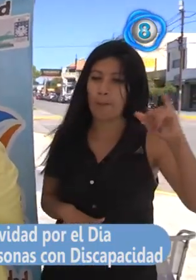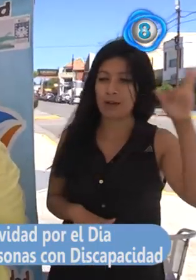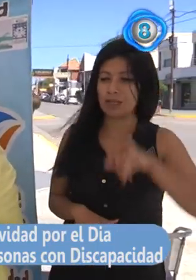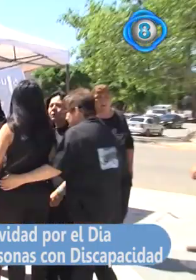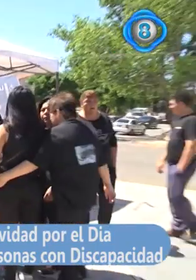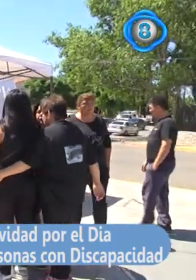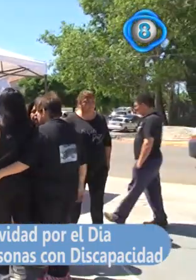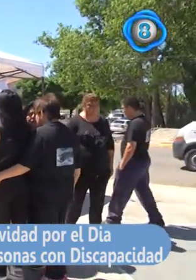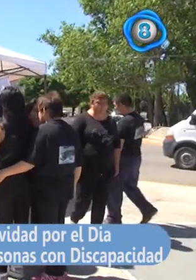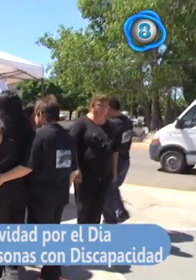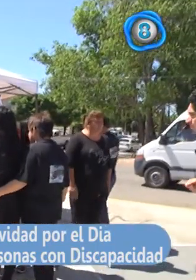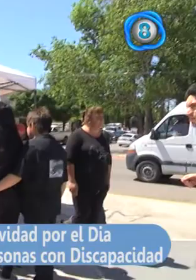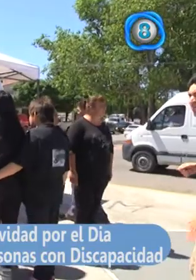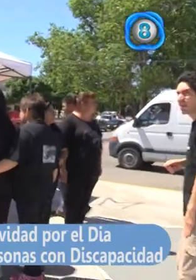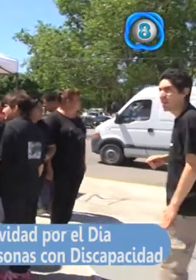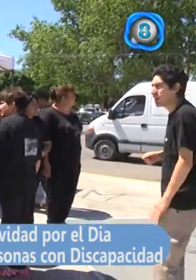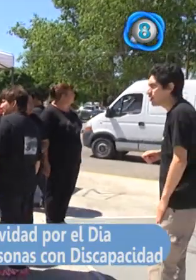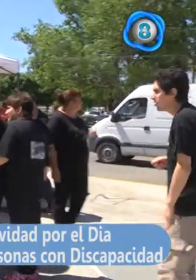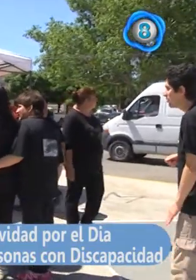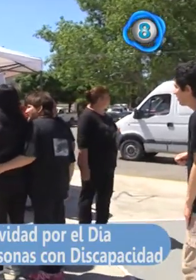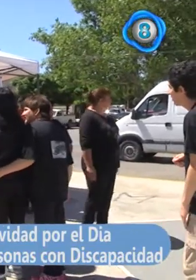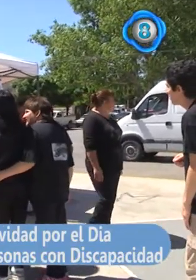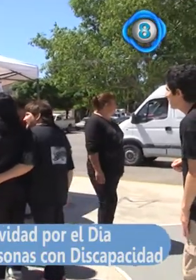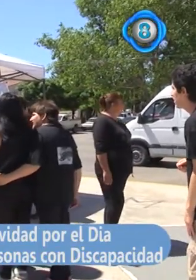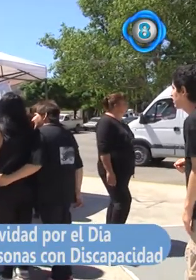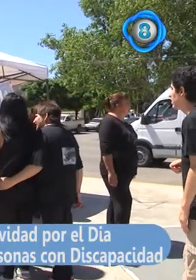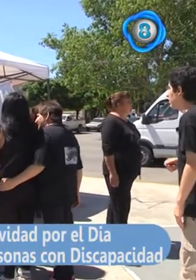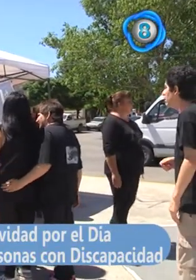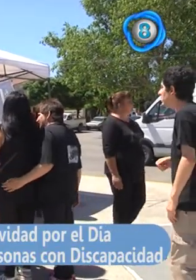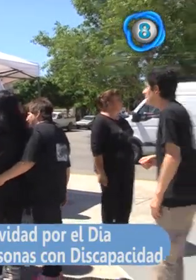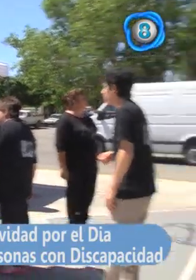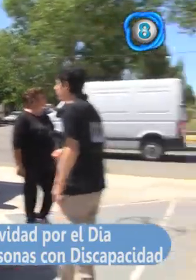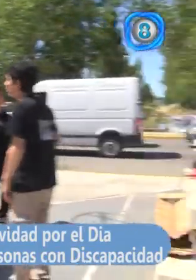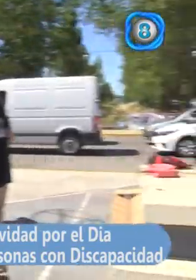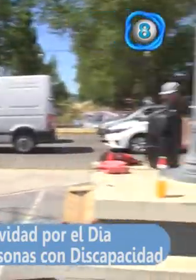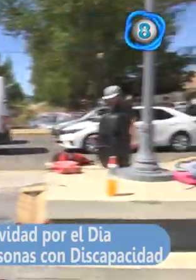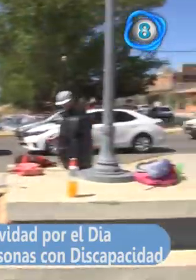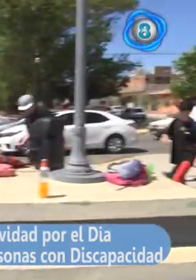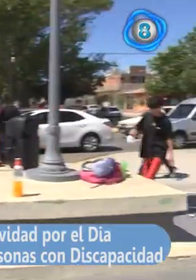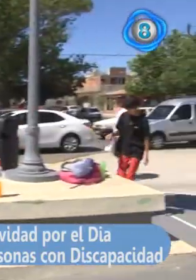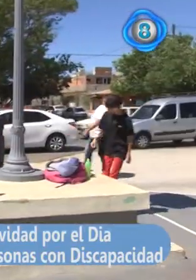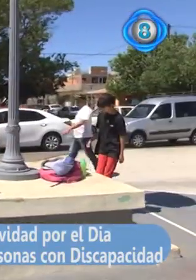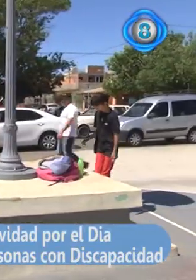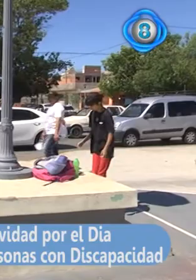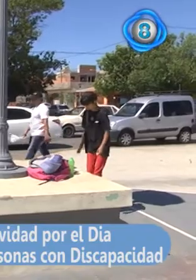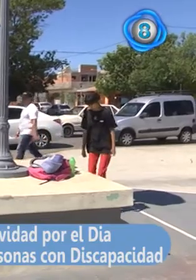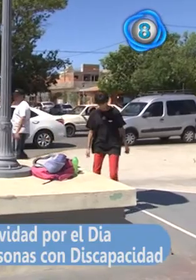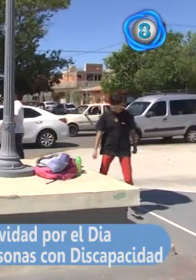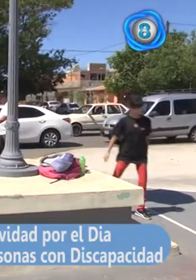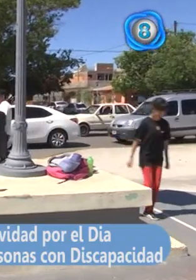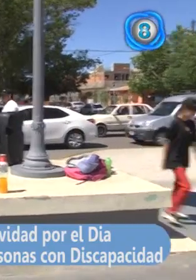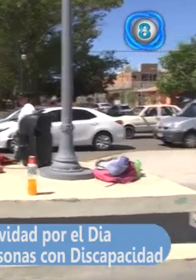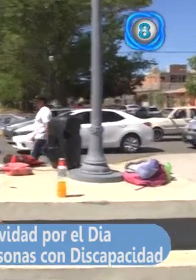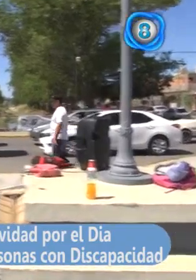una celebración acerca del Día Internacional de las Personas con Discapacidad. Acá tenemos una jornada preciosa